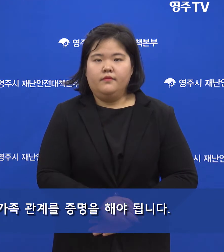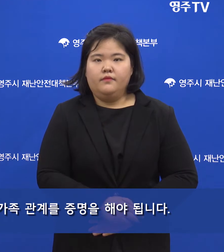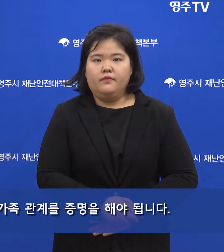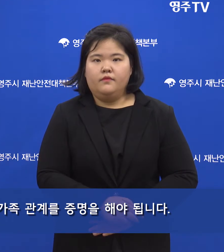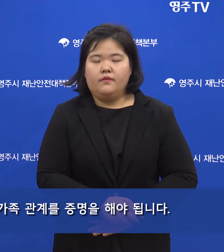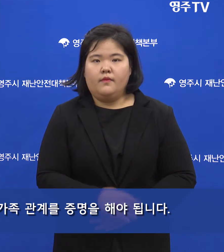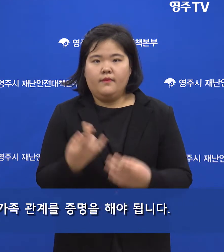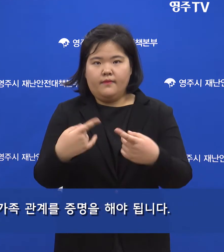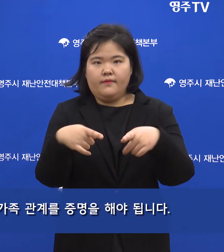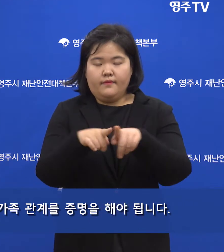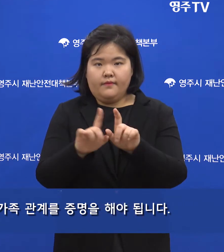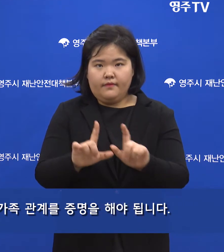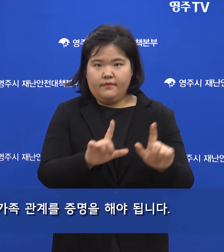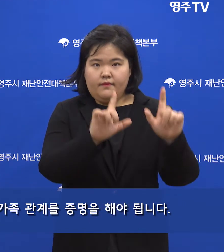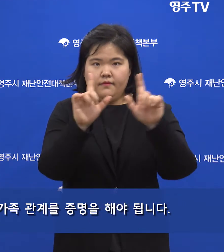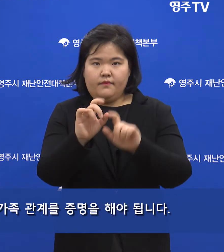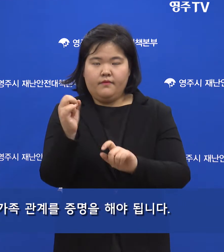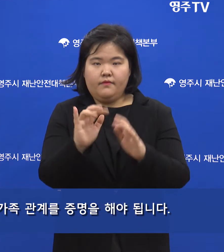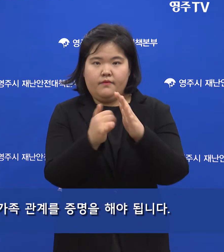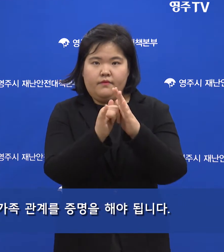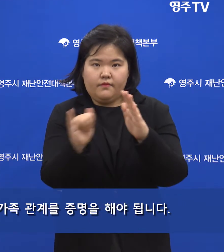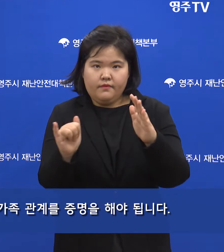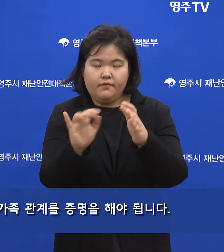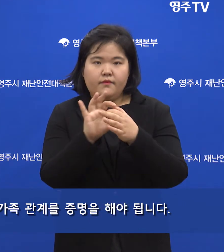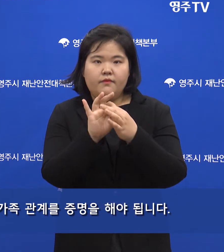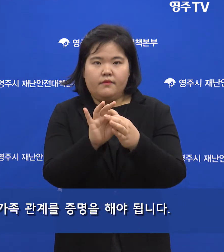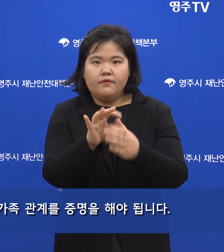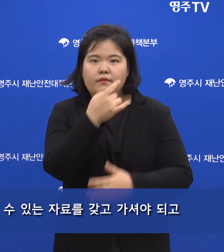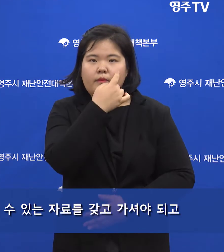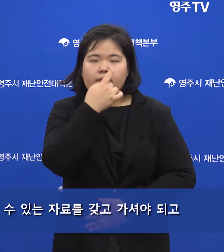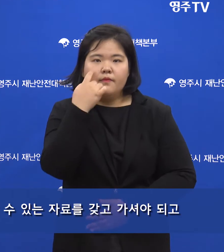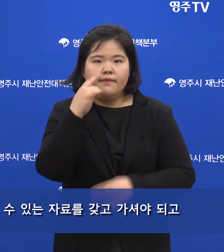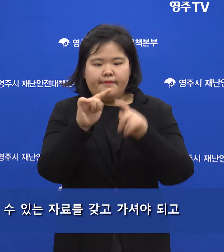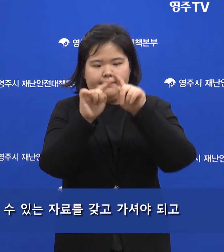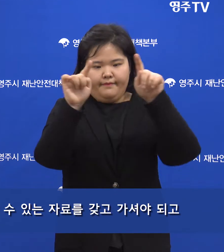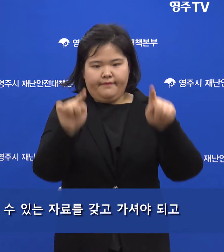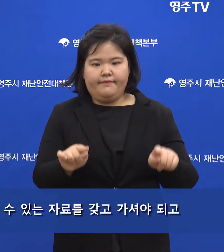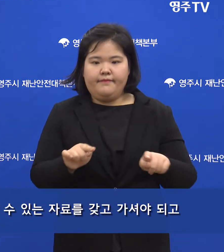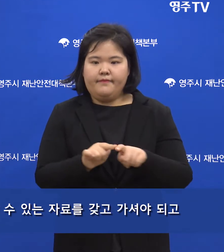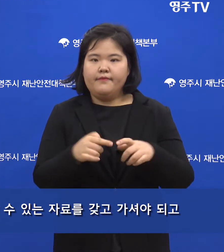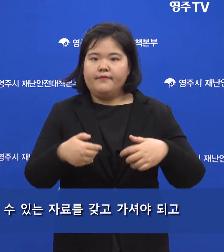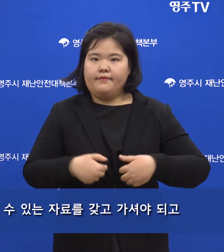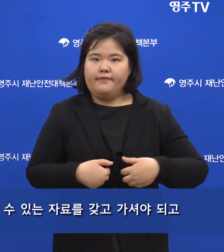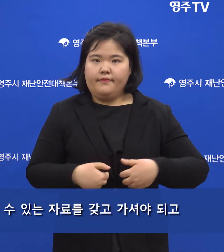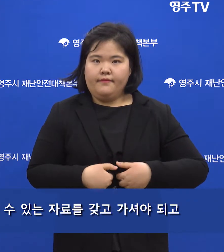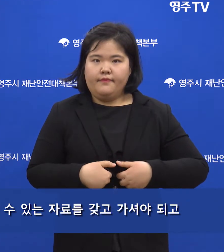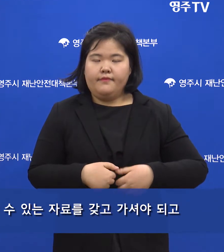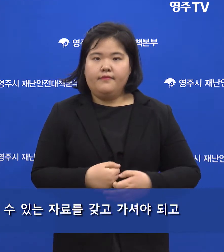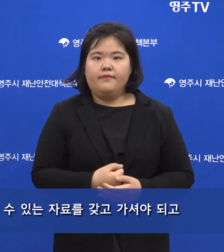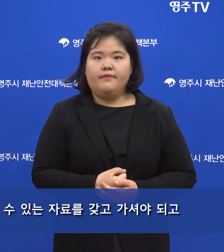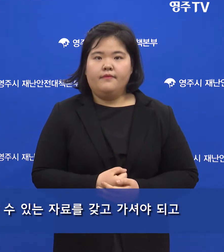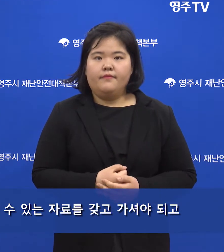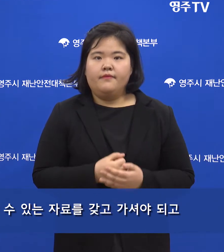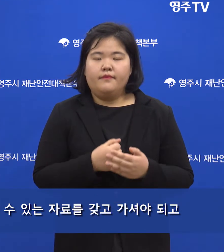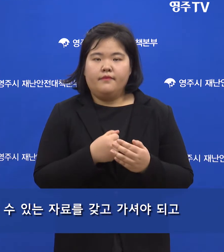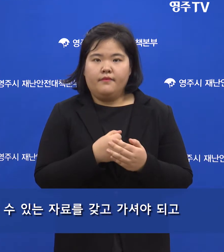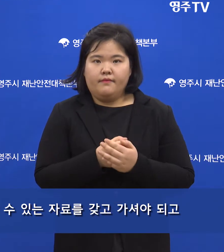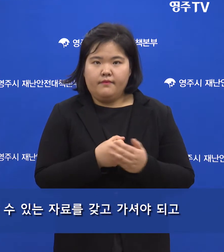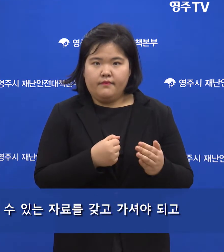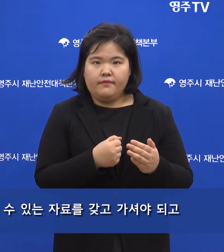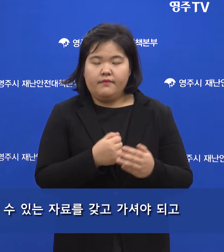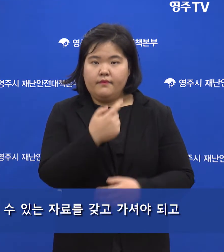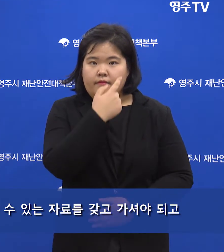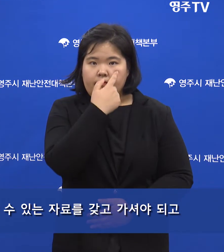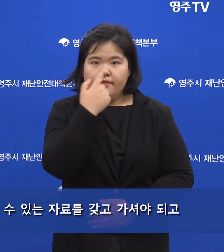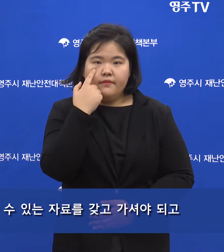이제 동거 그리고 가족 관계를 이렇게 증명을 해야 됩니다. 증명을 해야 되니까 이 부분을 이제